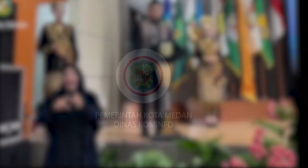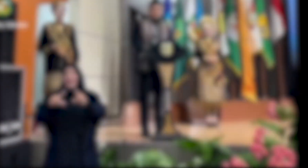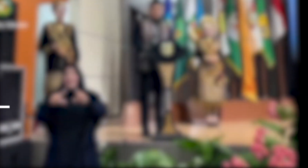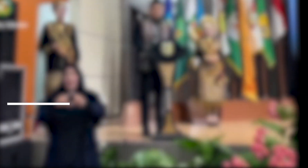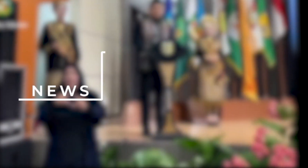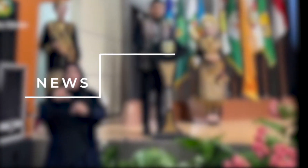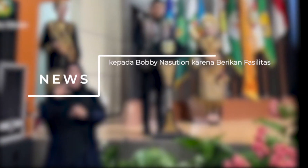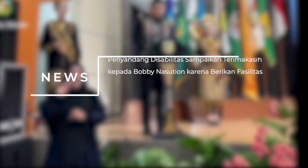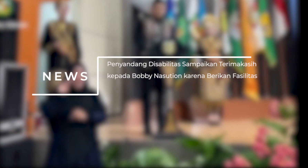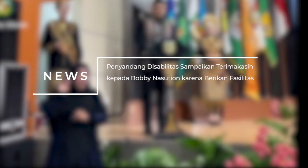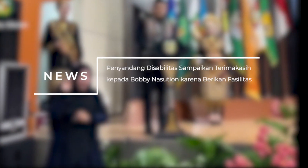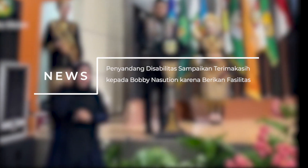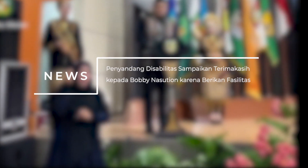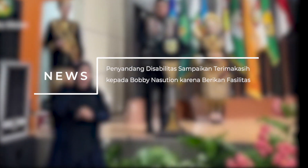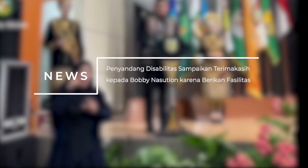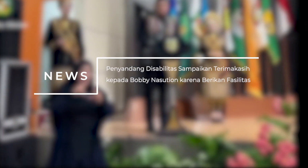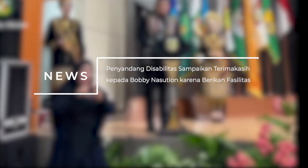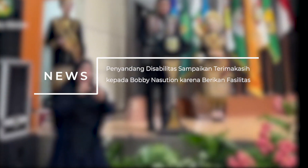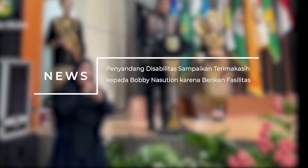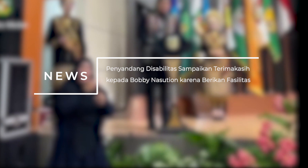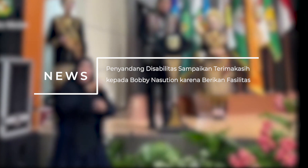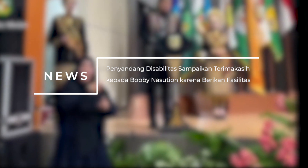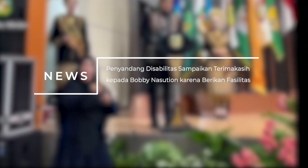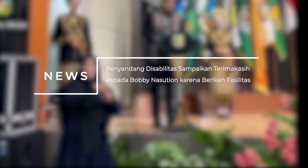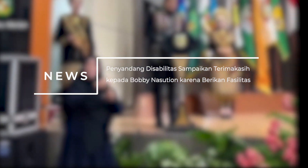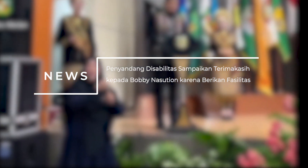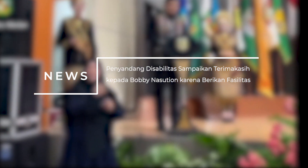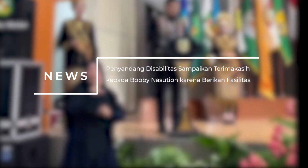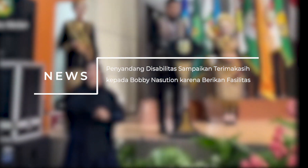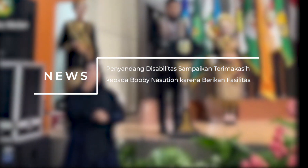Ya, saya di sini mengharapkan bimbingan dan arahan.